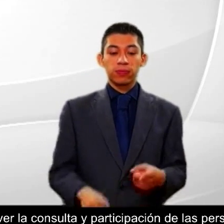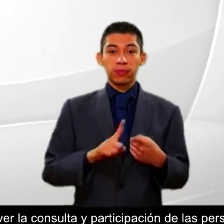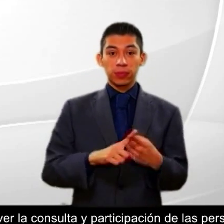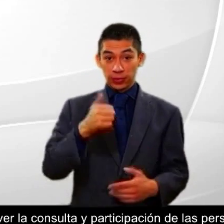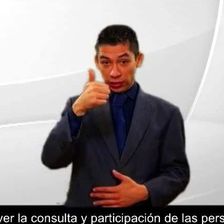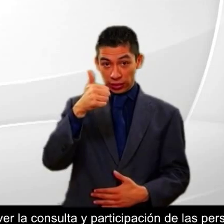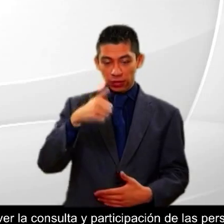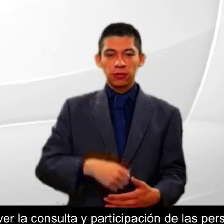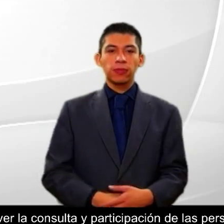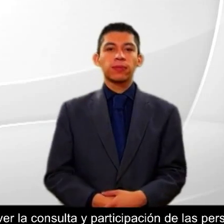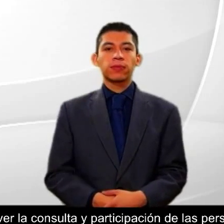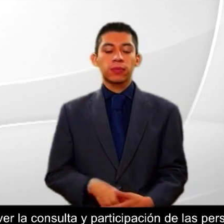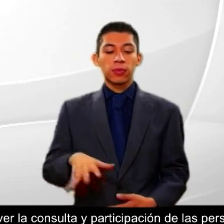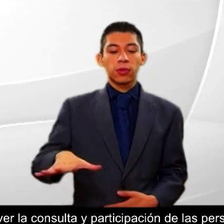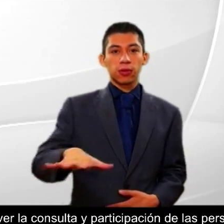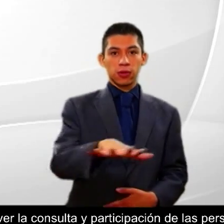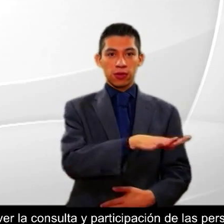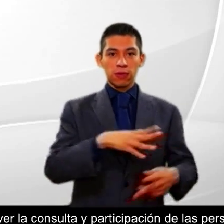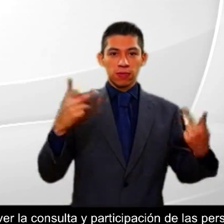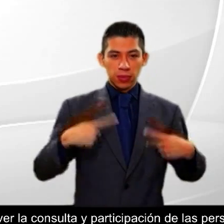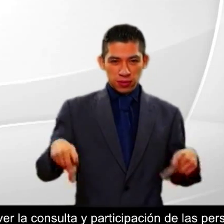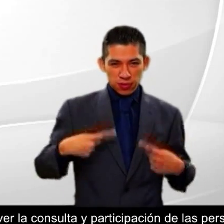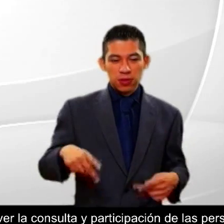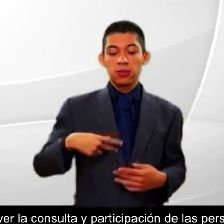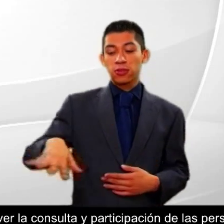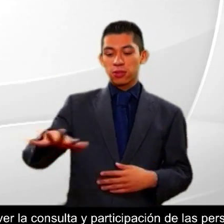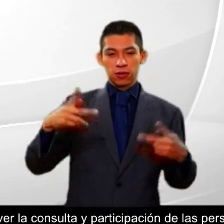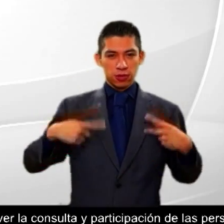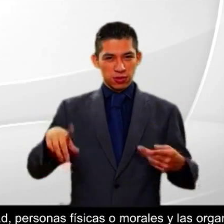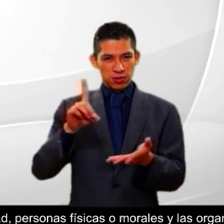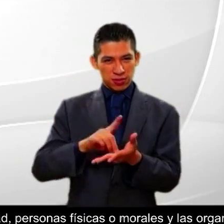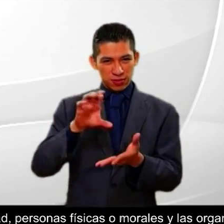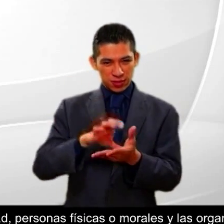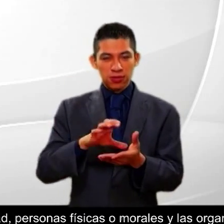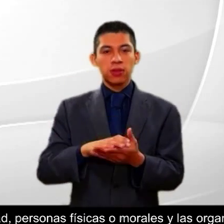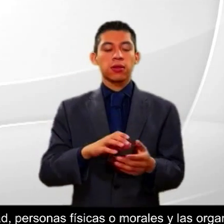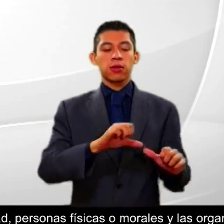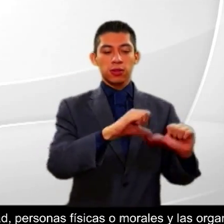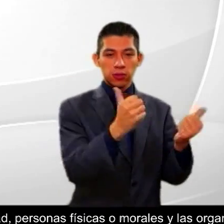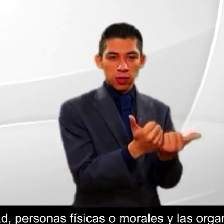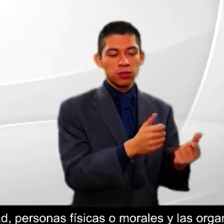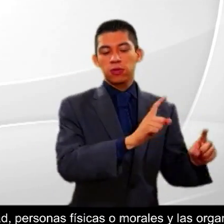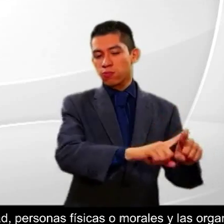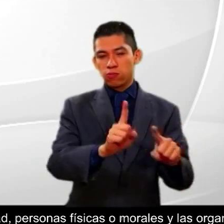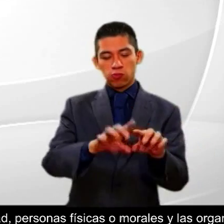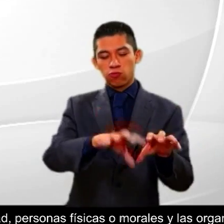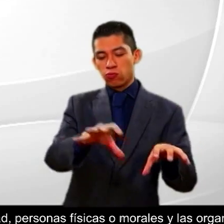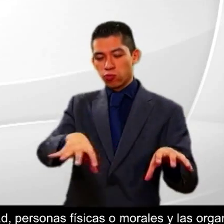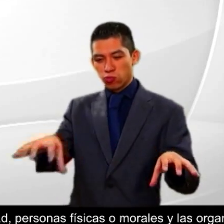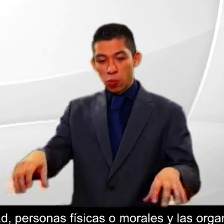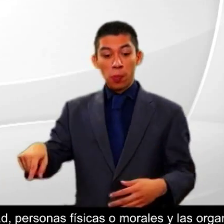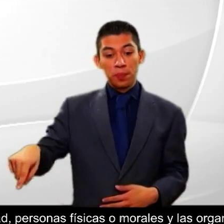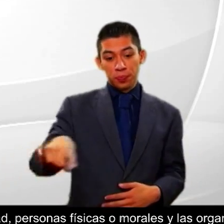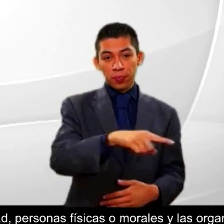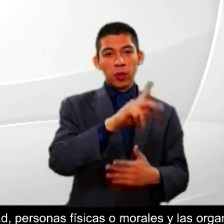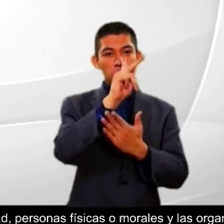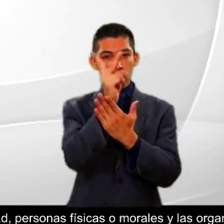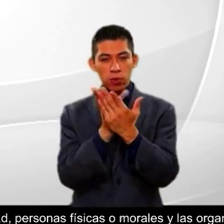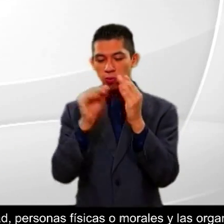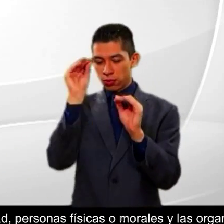6. Promover la consulta y participación de las personas con discapacidad personas físicas o morales y las organizaciones de